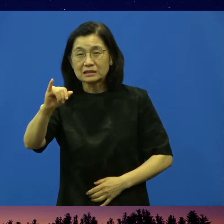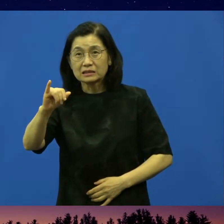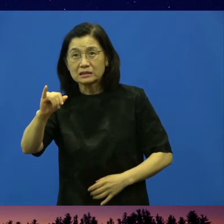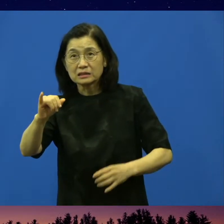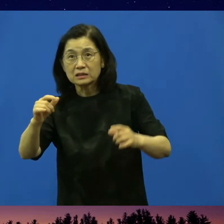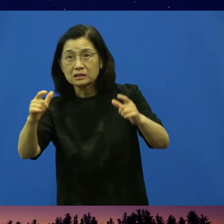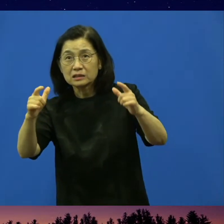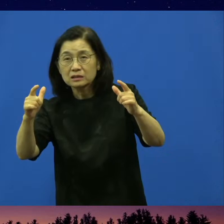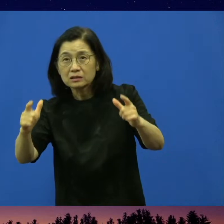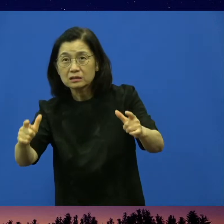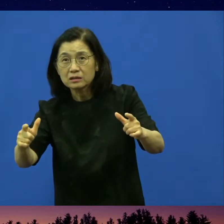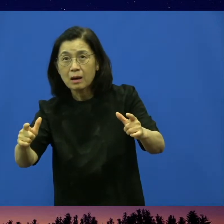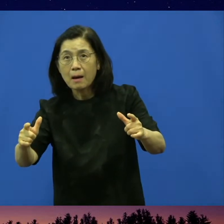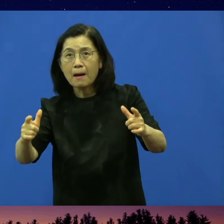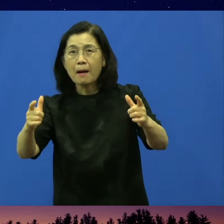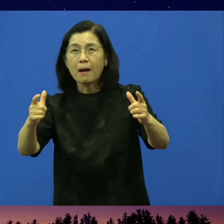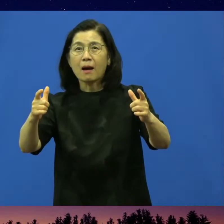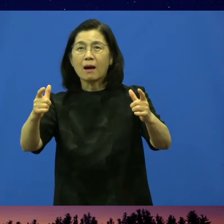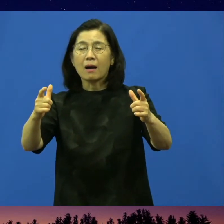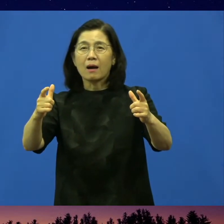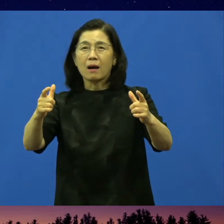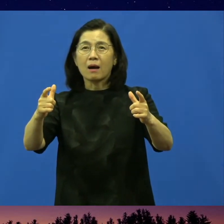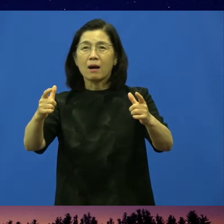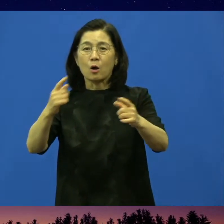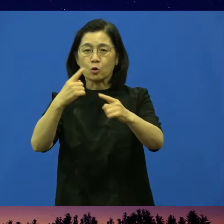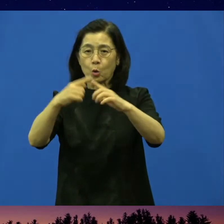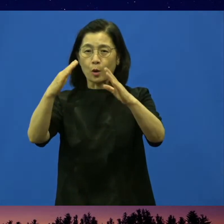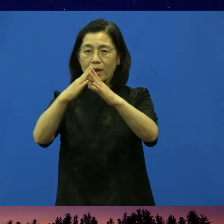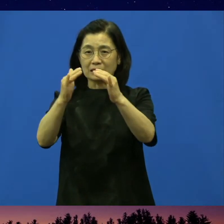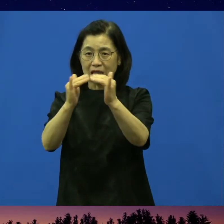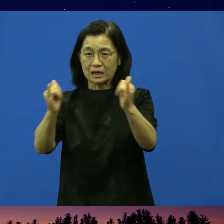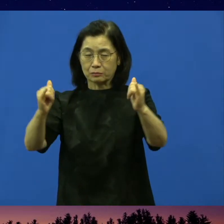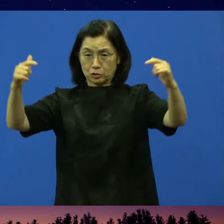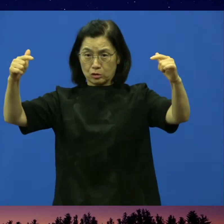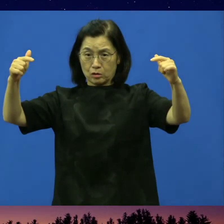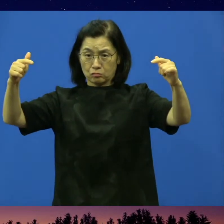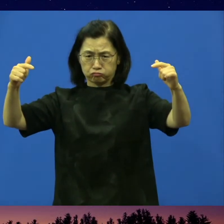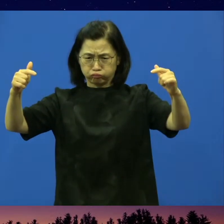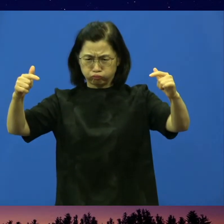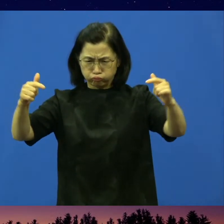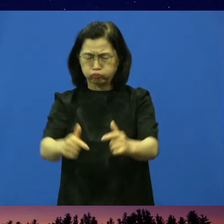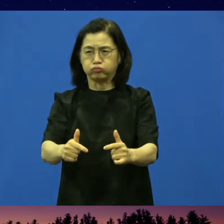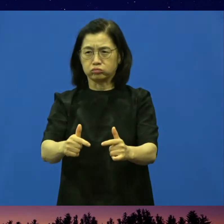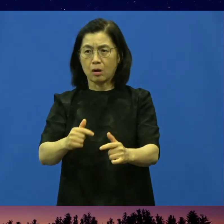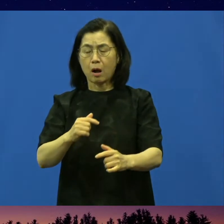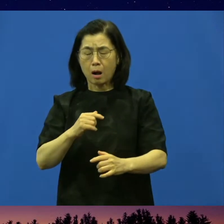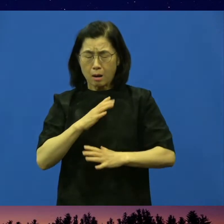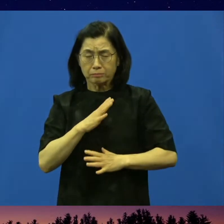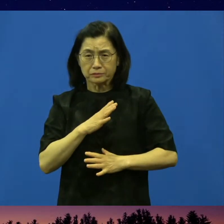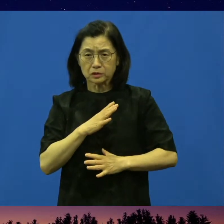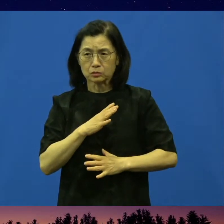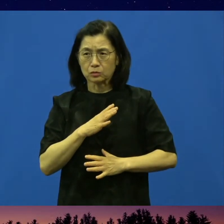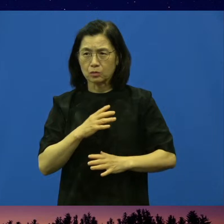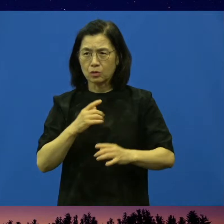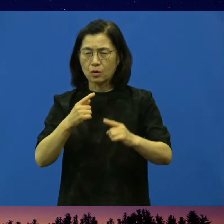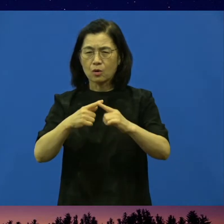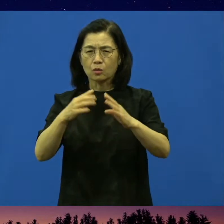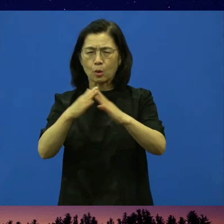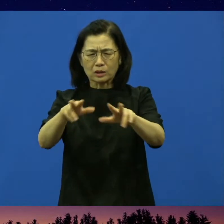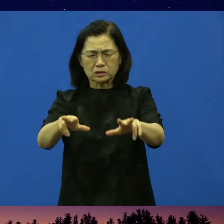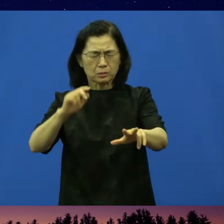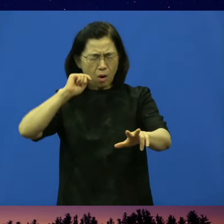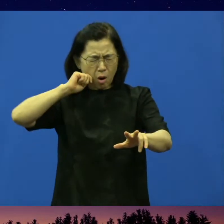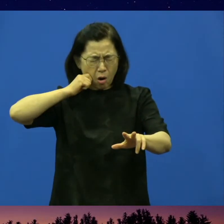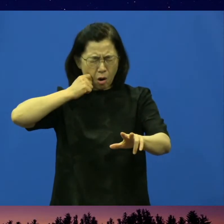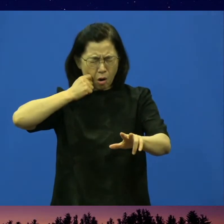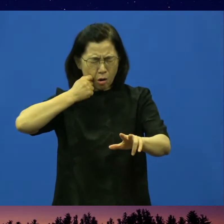없었는데요. 엄청난 영적인 어려움을 겪고 있는 것 같아요. 깜짝 놀랐어요. 그리고 교회들이 굉장히 많은 어려움들을